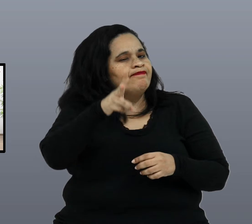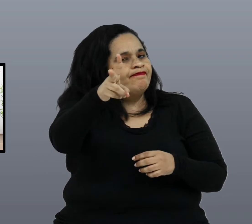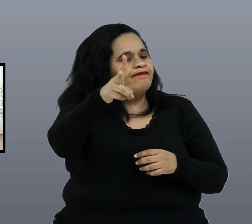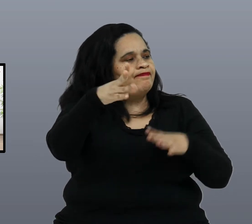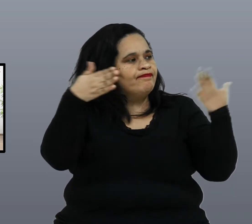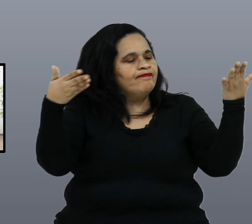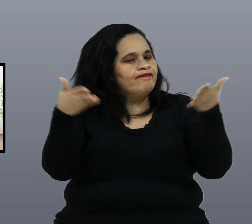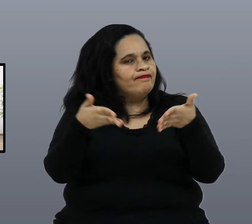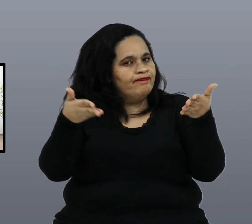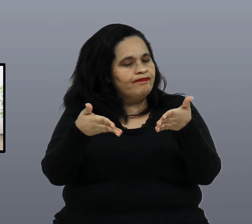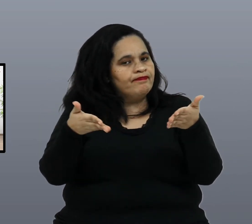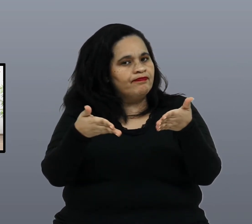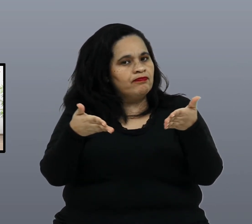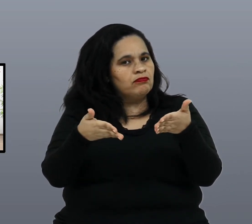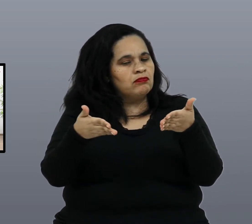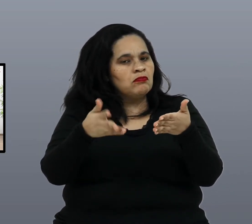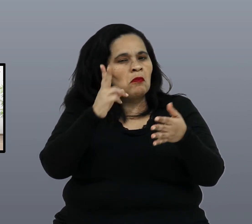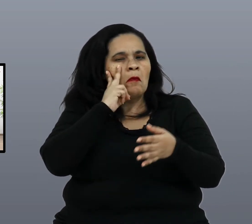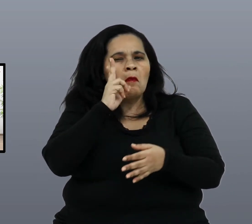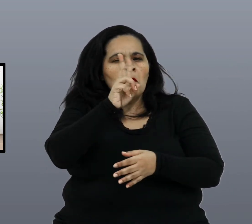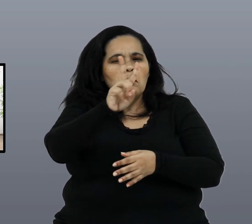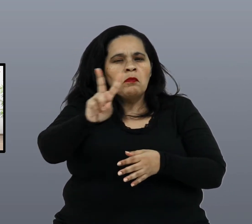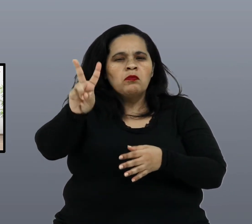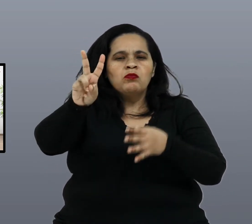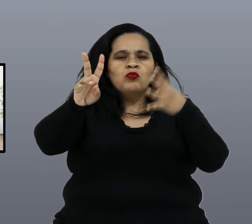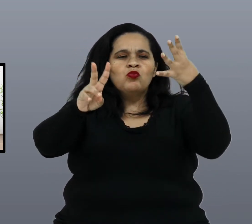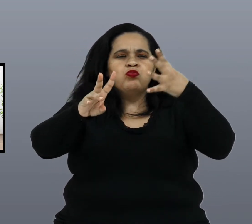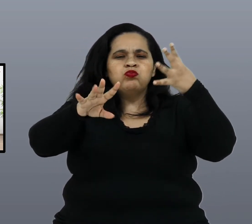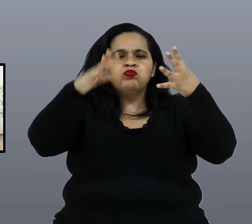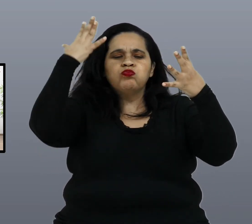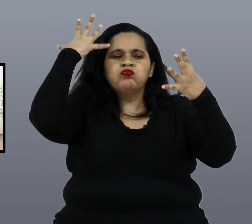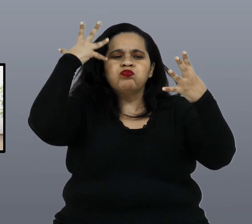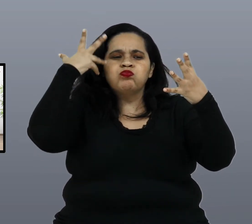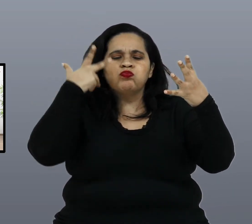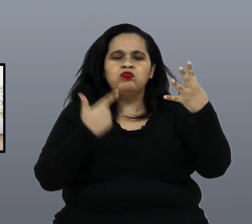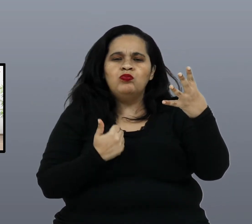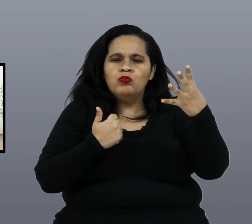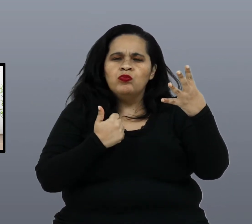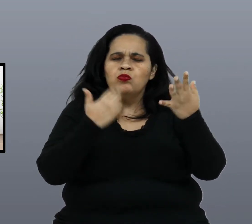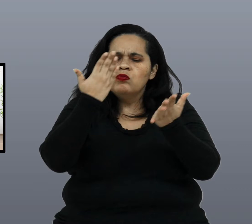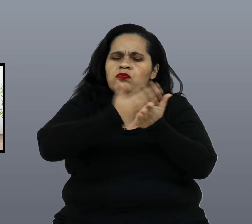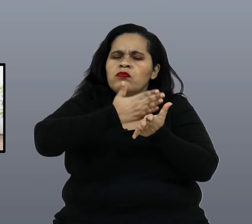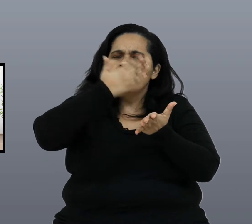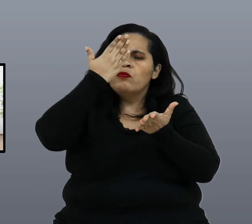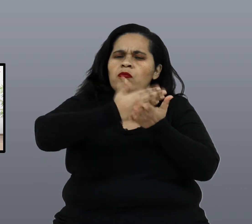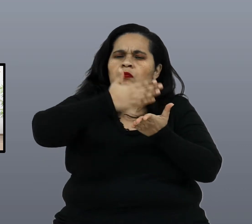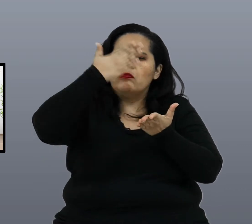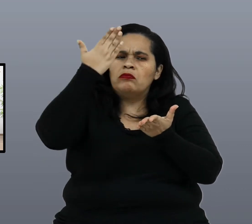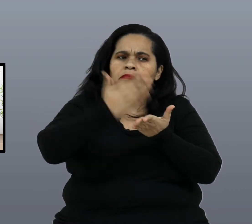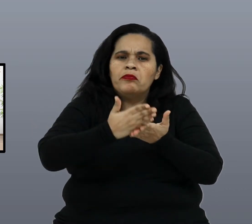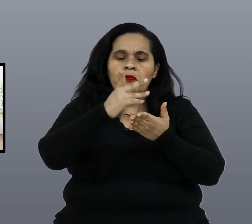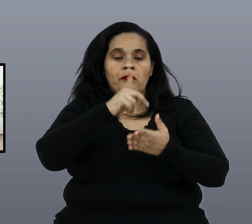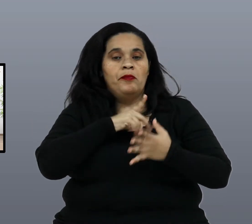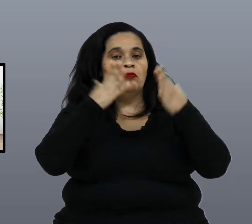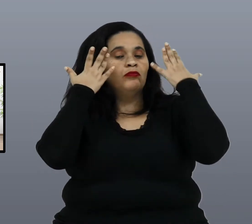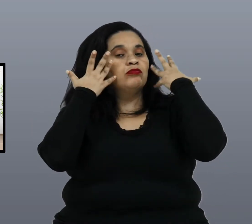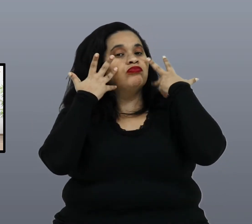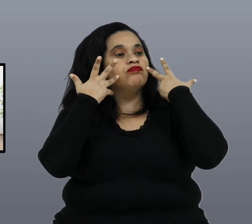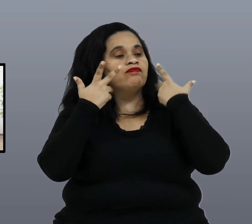a visão dos 4 animais, na sequência, depois de ver o leão